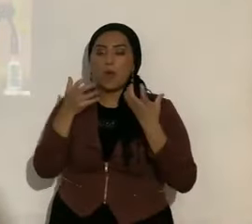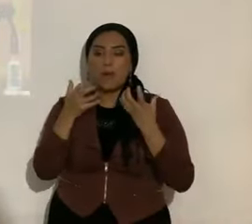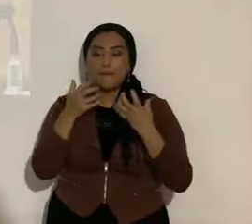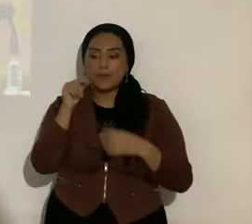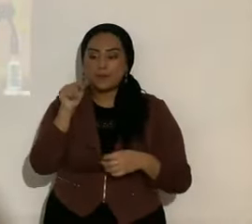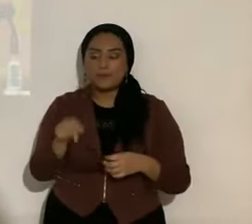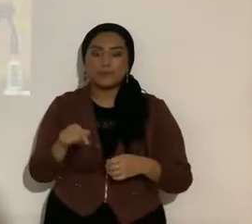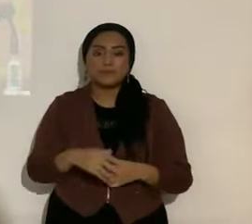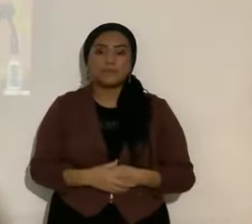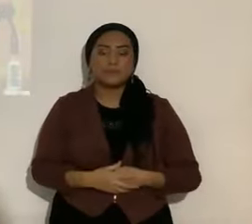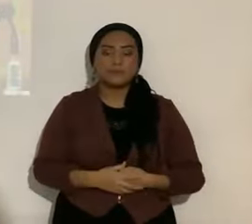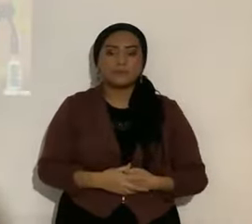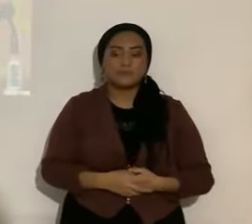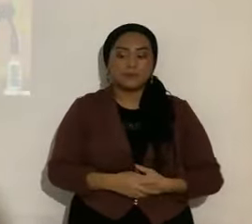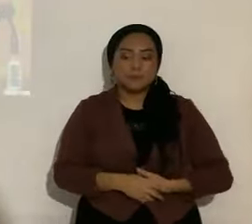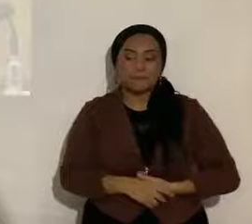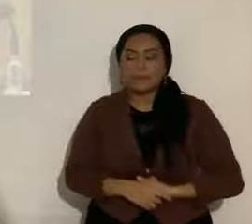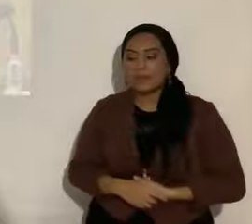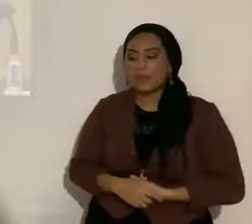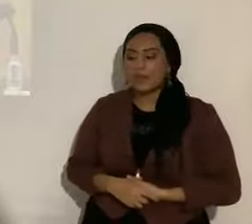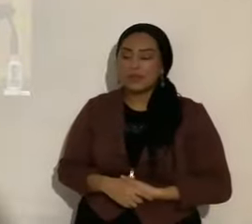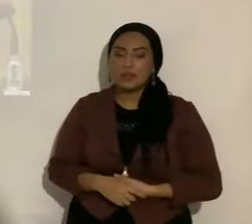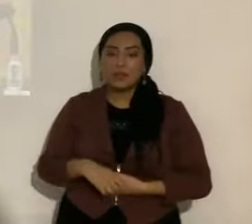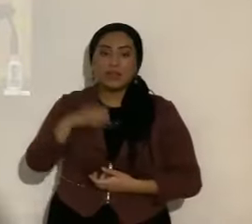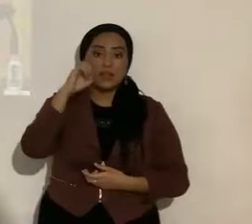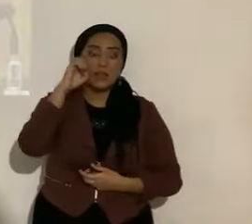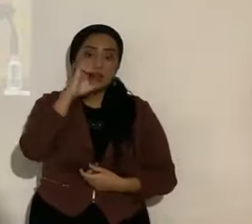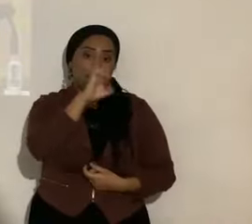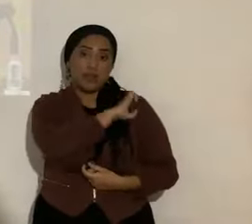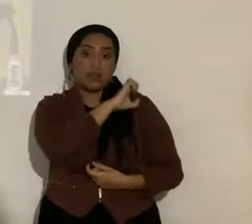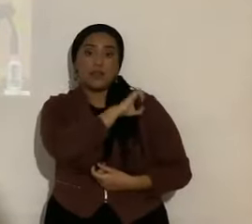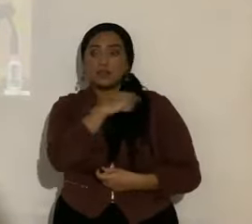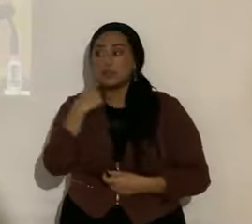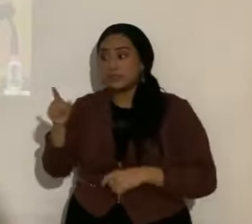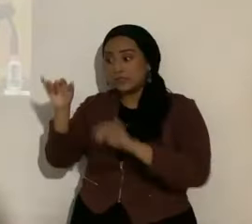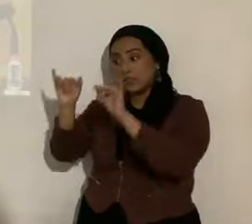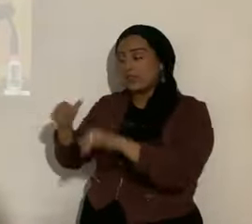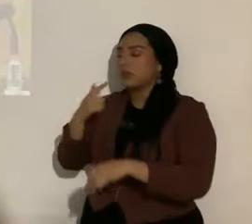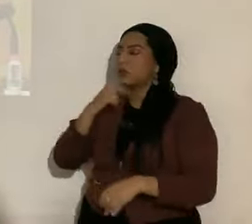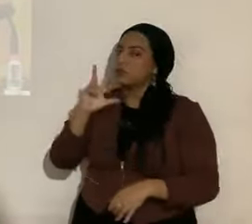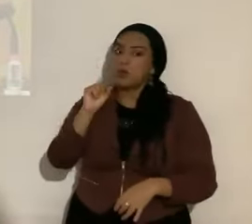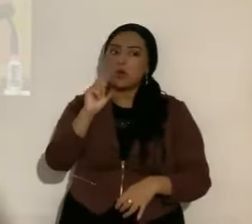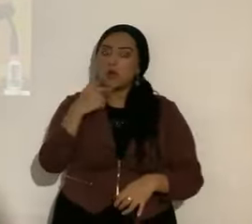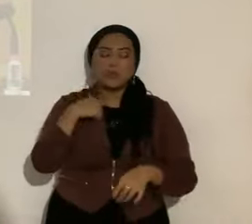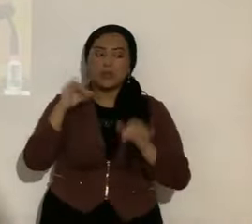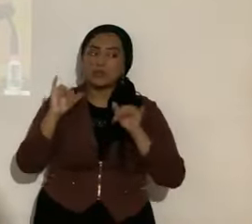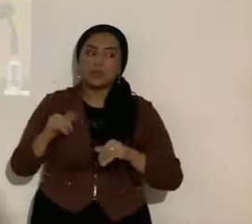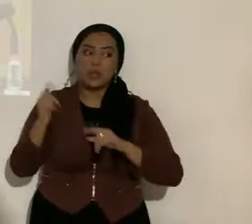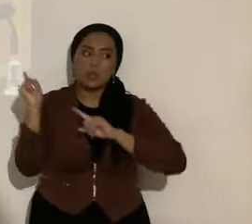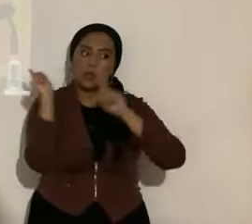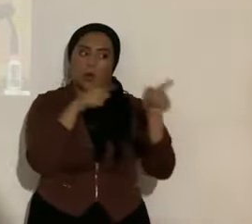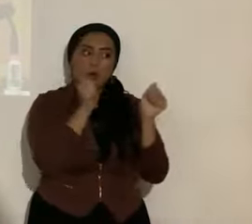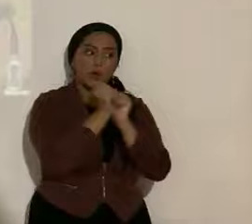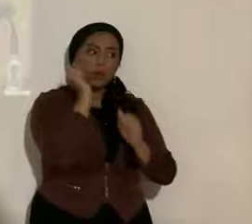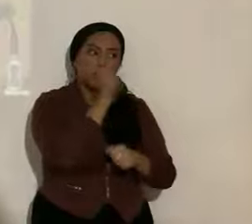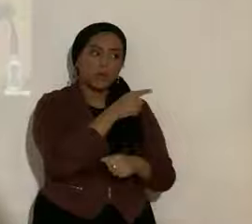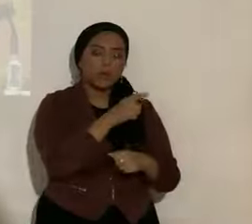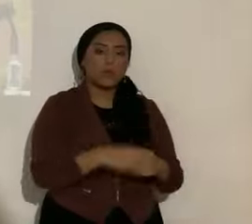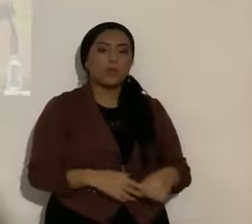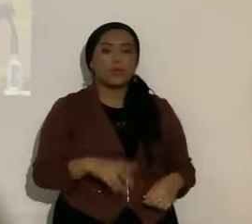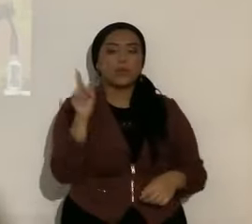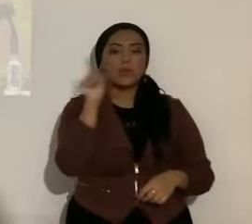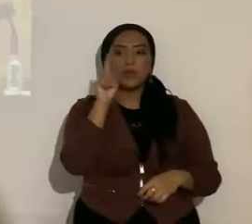ver, voy a decir algo. Entonces, Elías le decía, quédate aquí. No me quedaré, sino que iré contigo. ¿Sí?